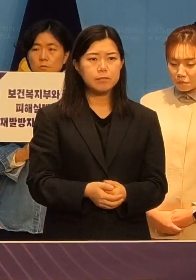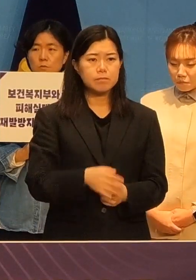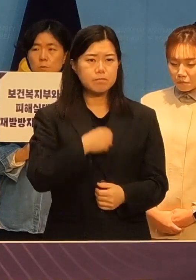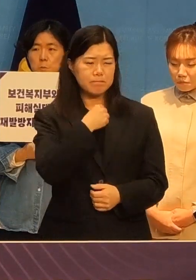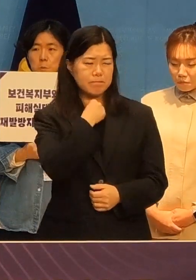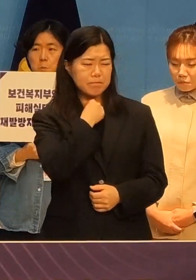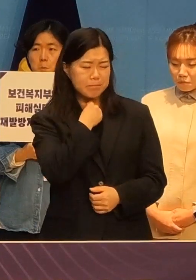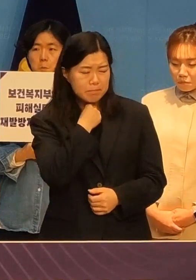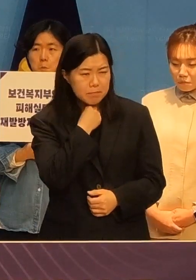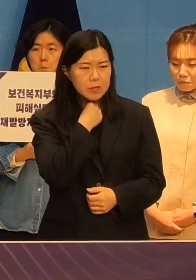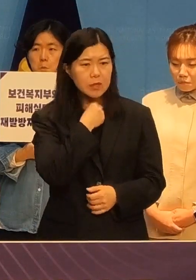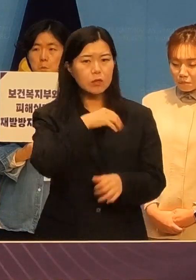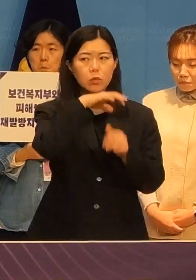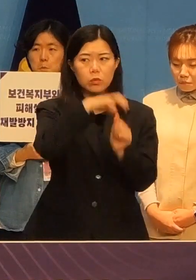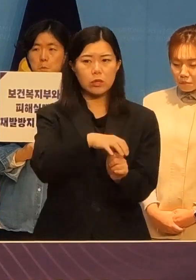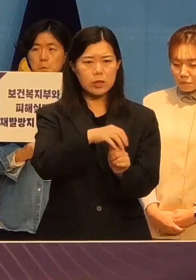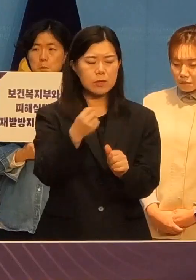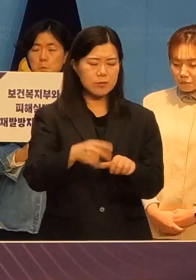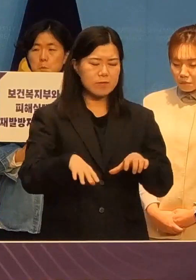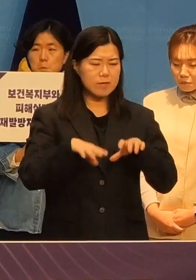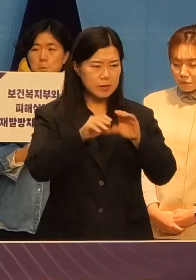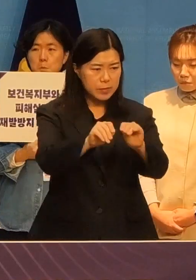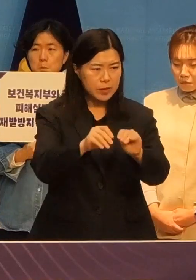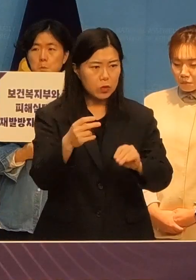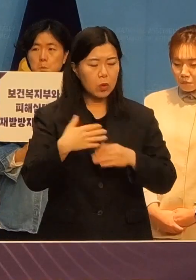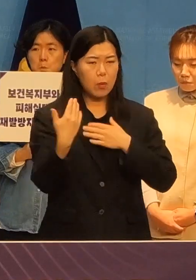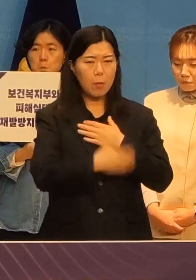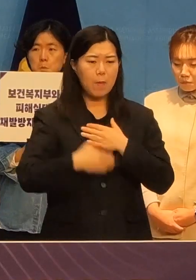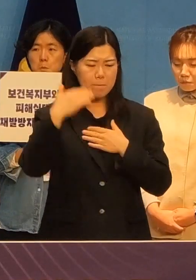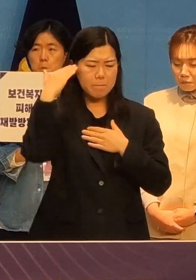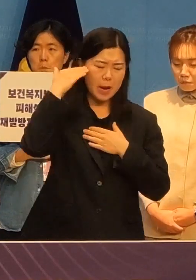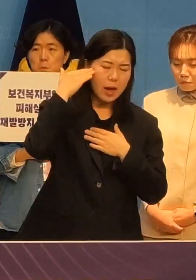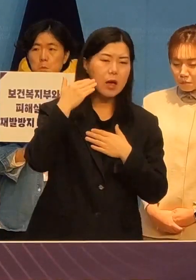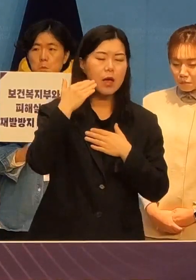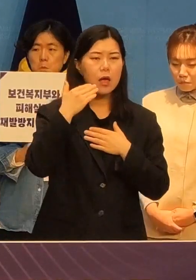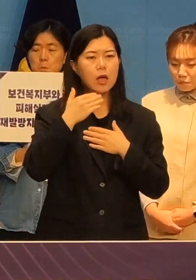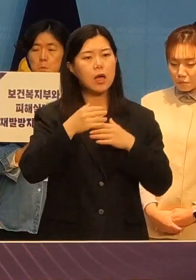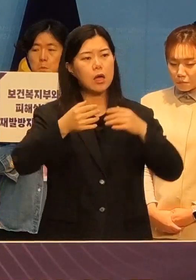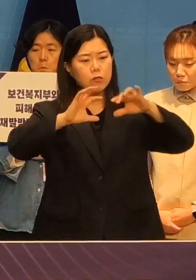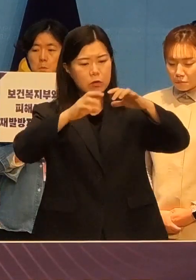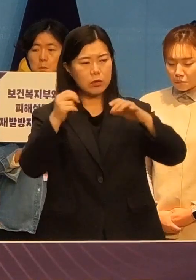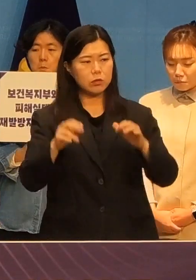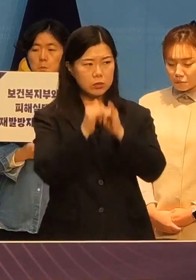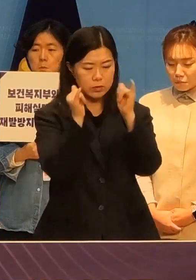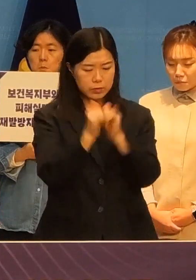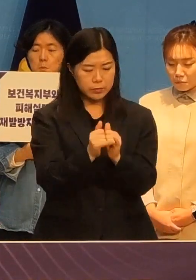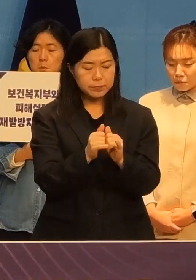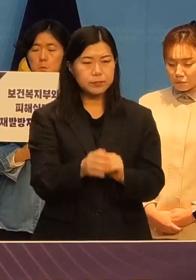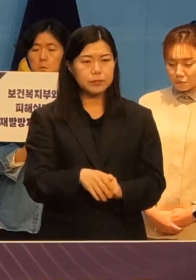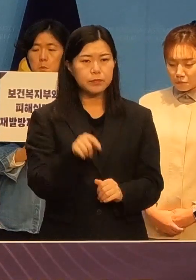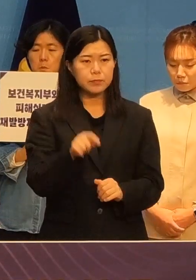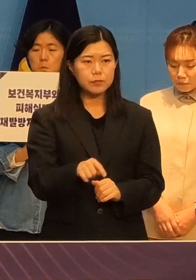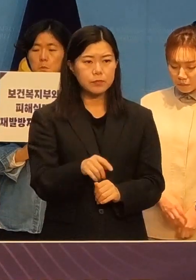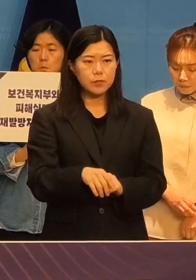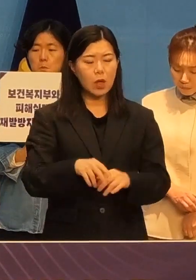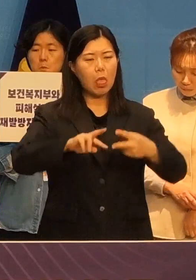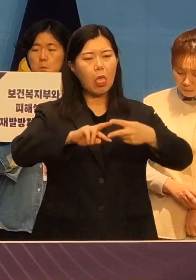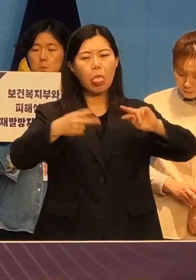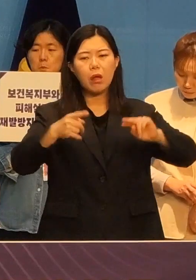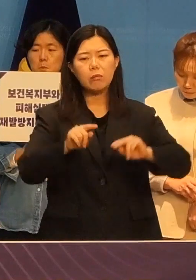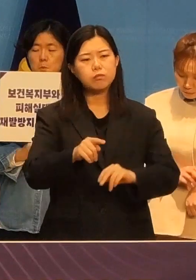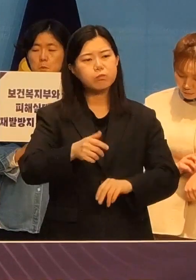통제하고 금기시하고 우리의 몸을 침범했던 국가와 사회가 우생학을